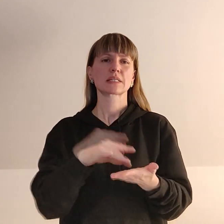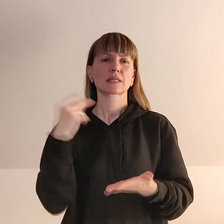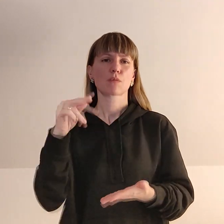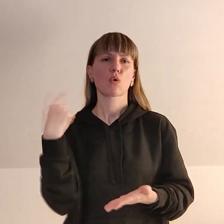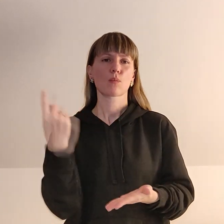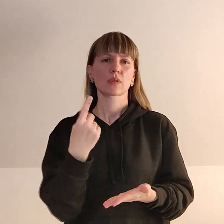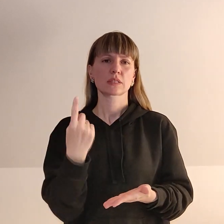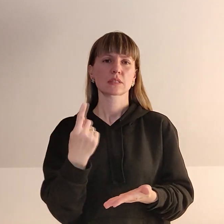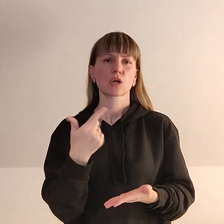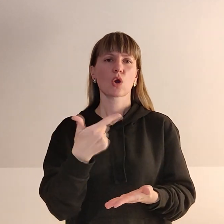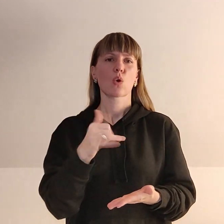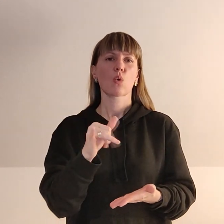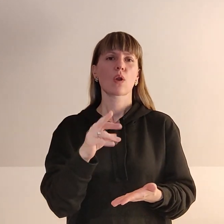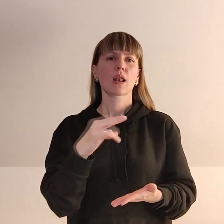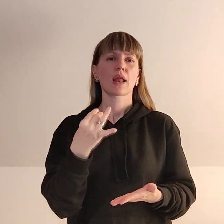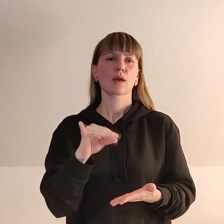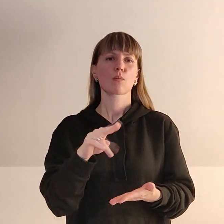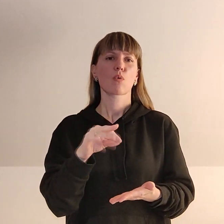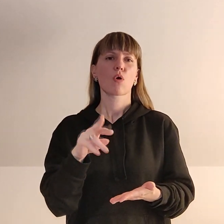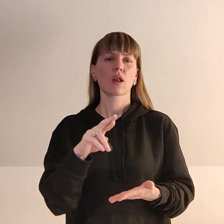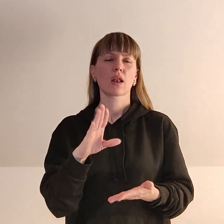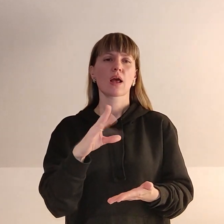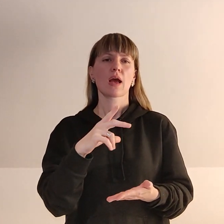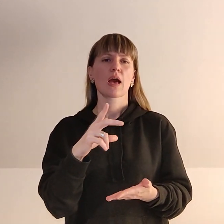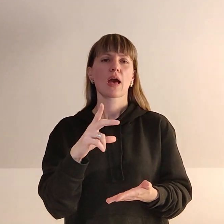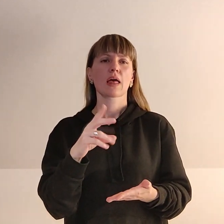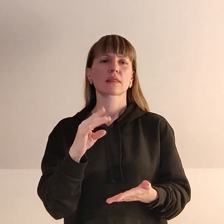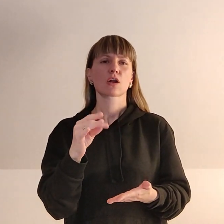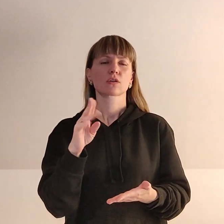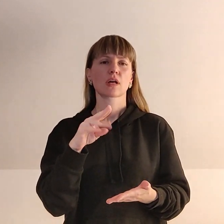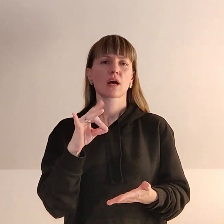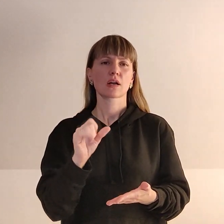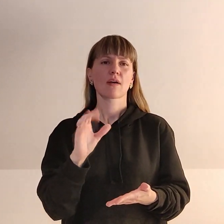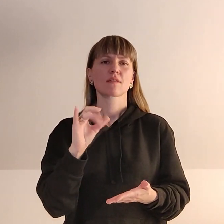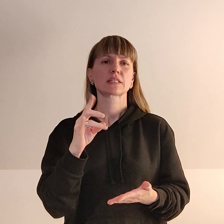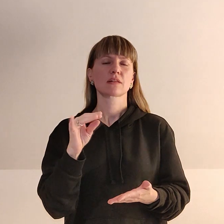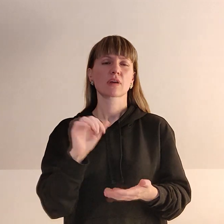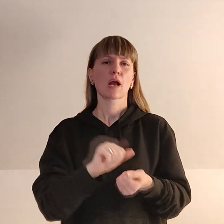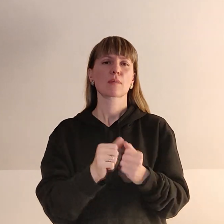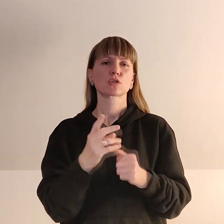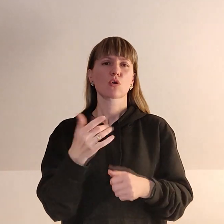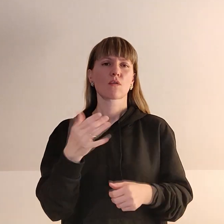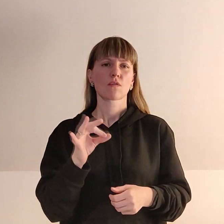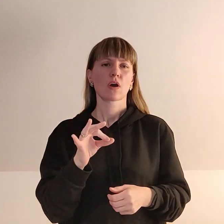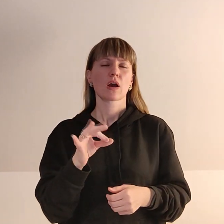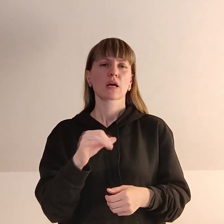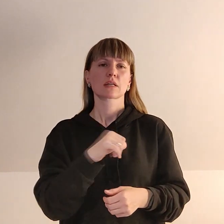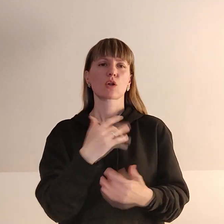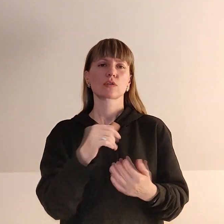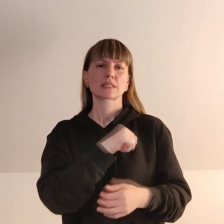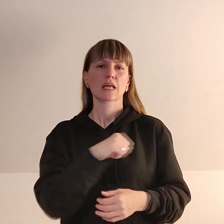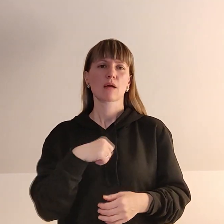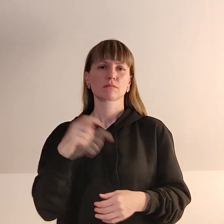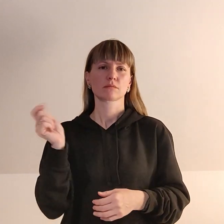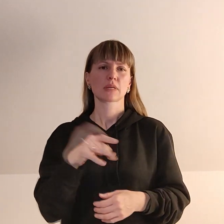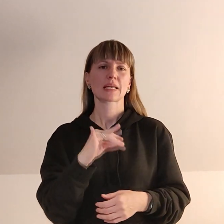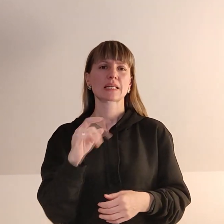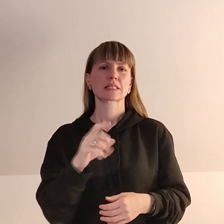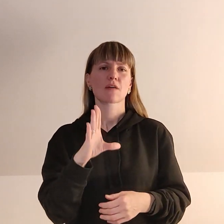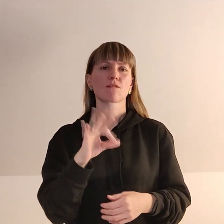області. Гуляйполя, Енергодара, Васильівки, Кам'янського. Кілька сімей дісталися самотужки з Маріуполя та Волновахи. Крім гуляйпільців, сьогодні по